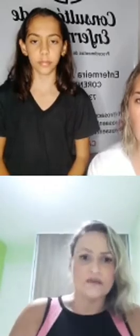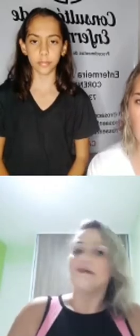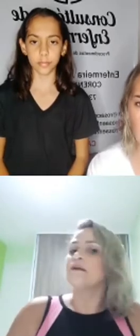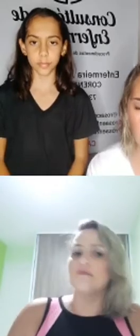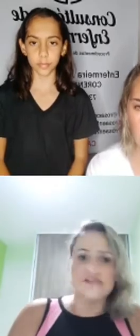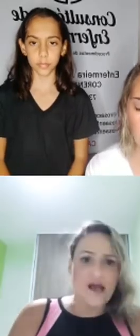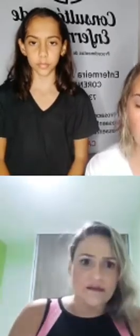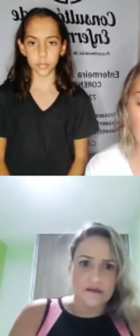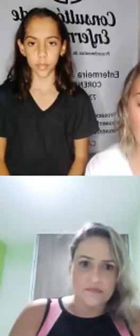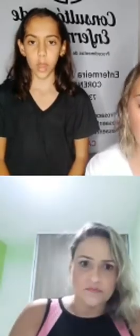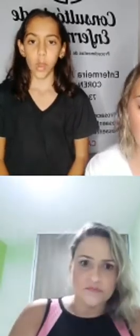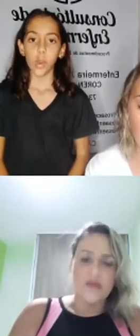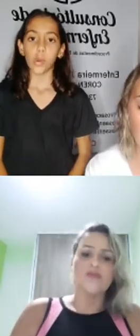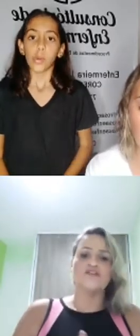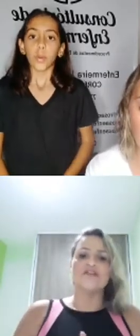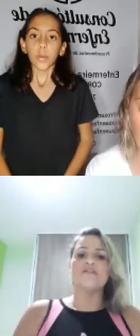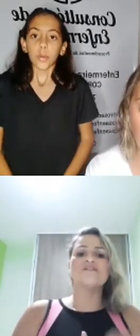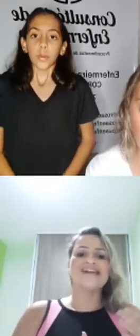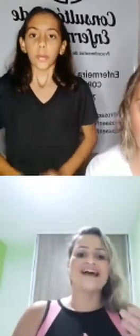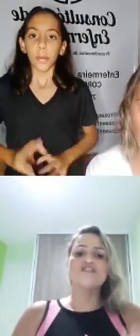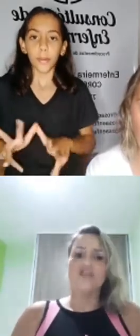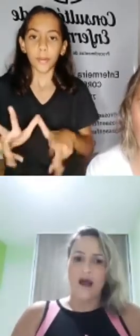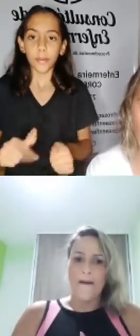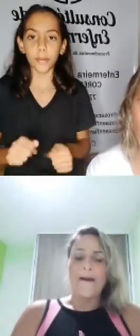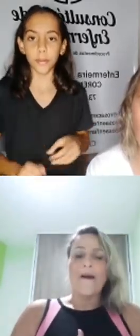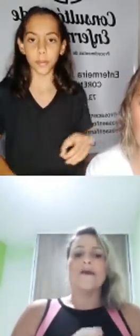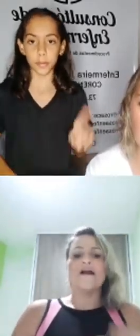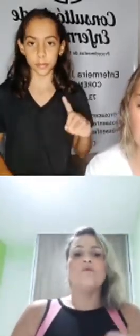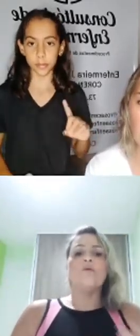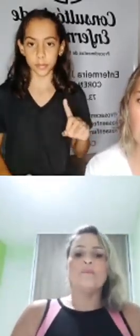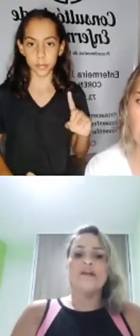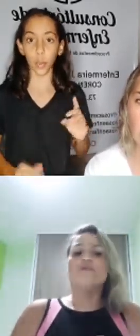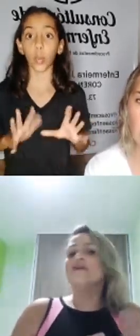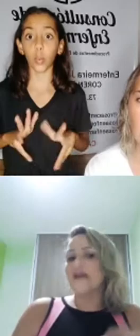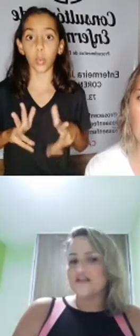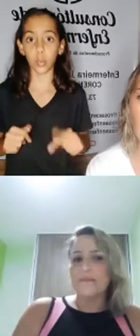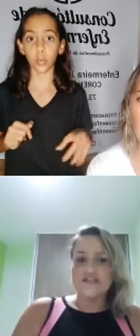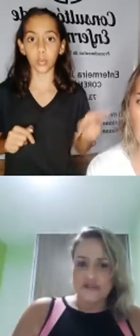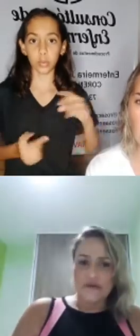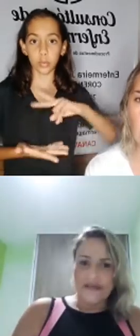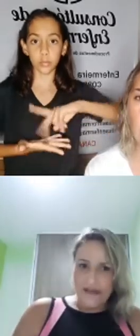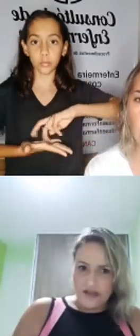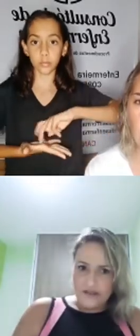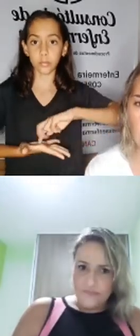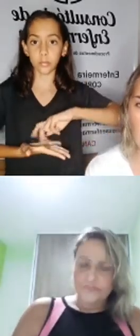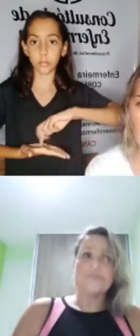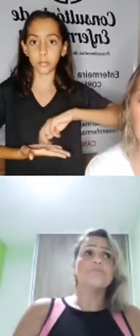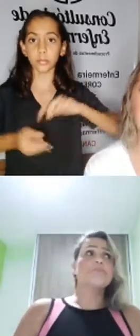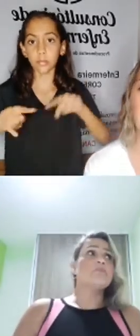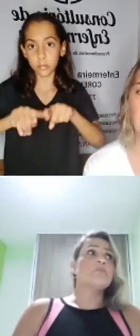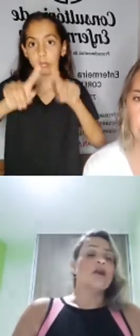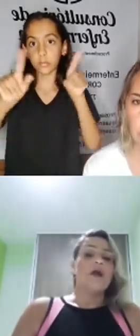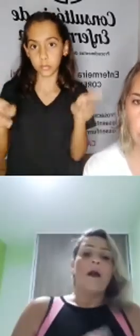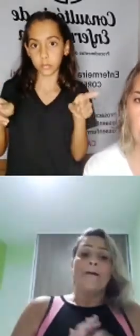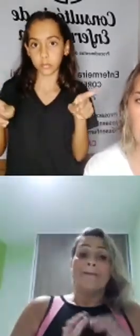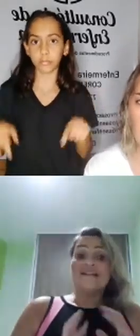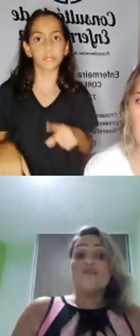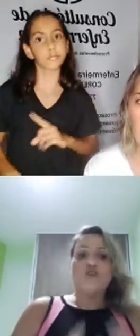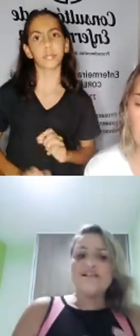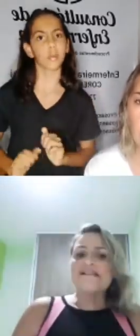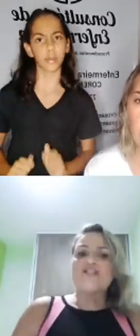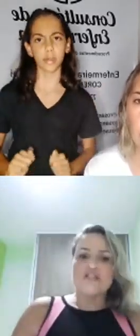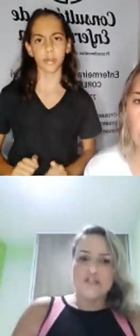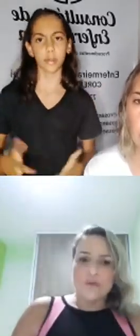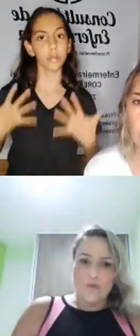rotina, não saia. Nós devemos adiar para um momento em que haja mais tranquilidade. Mas se eu